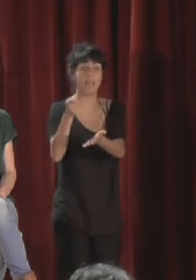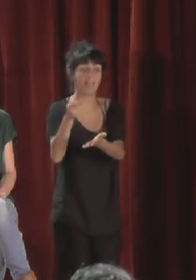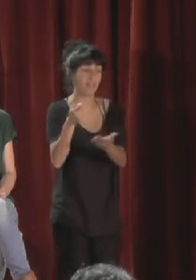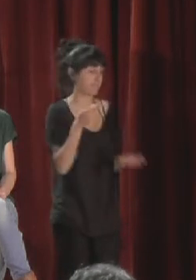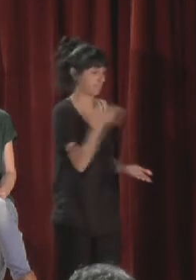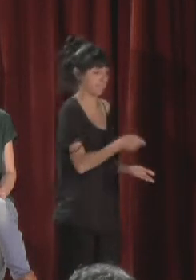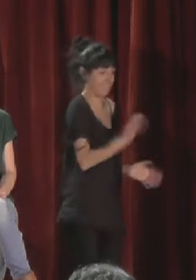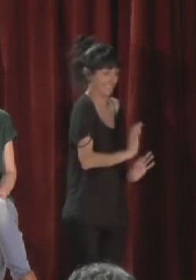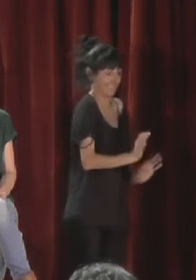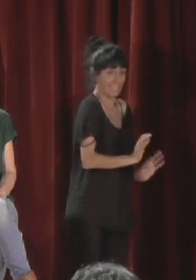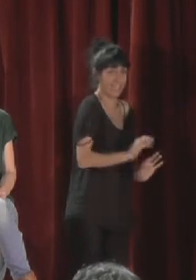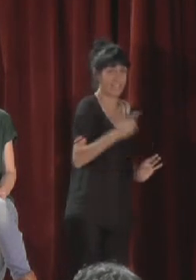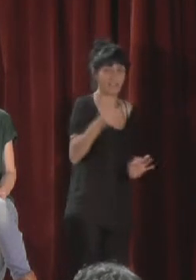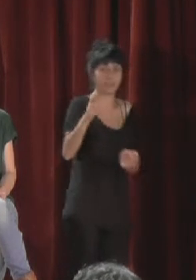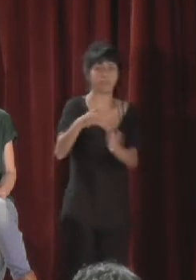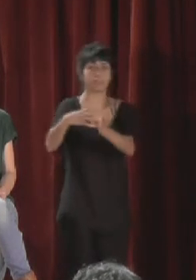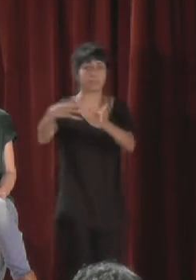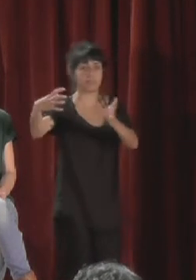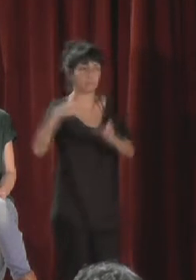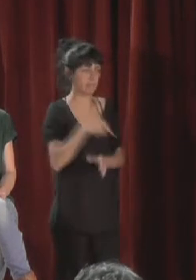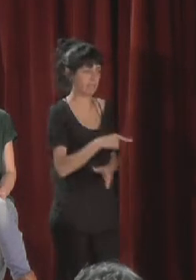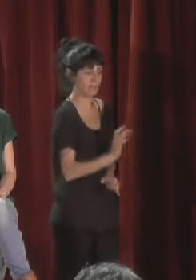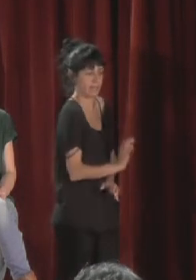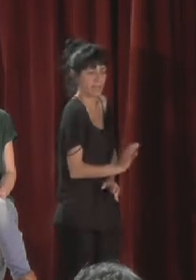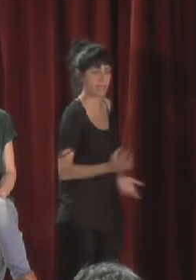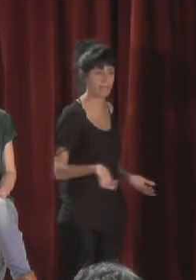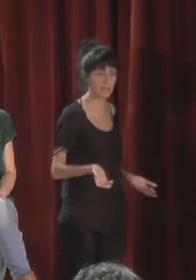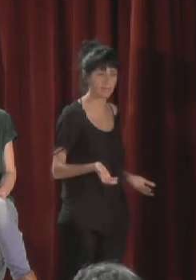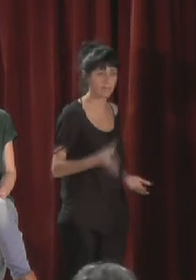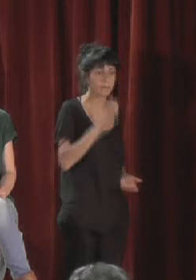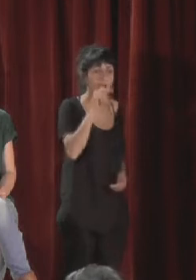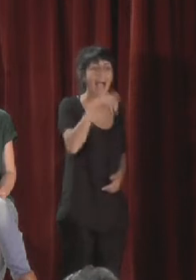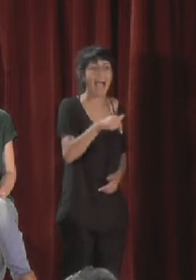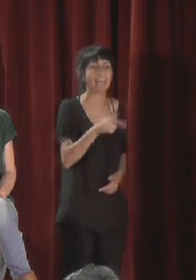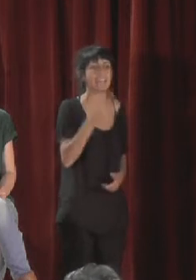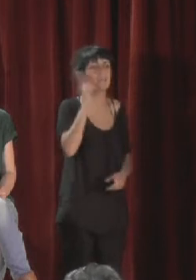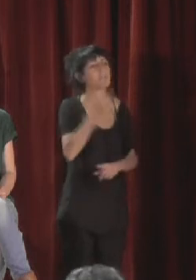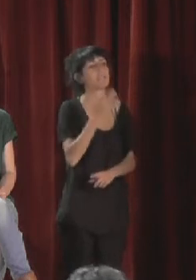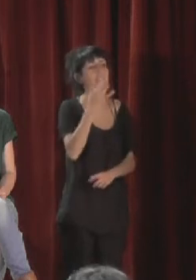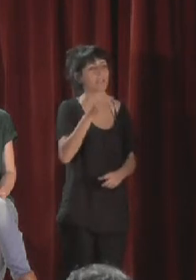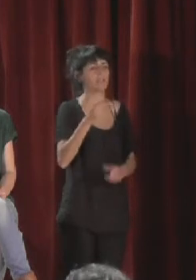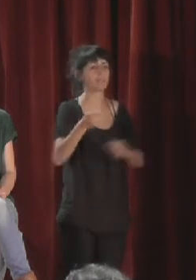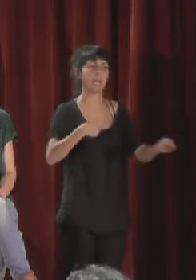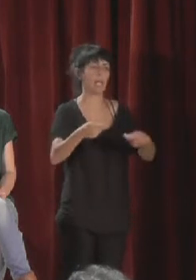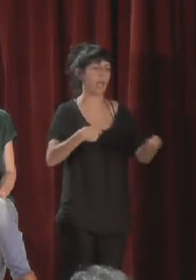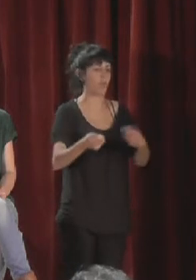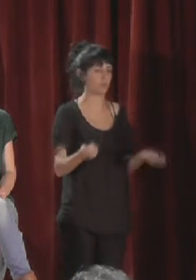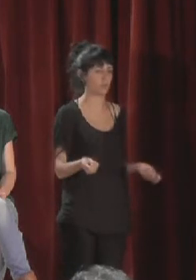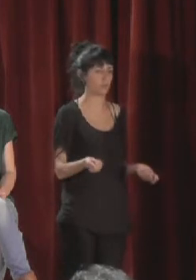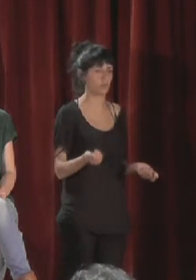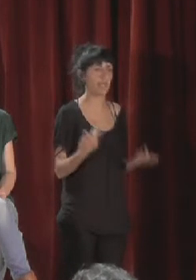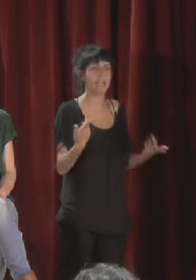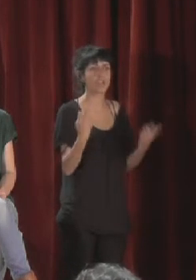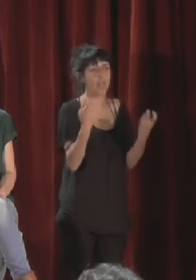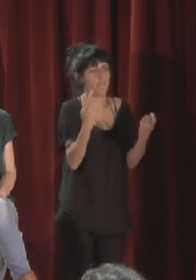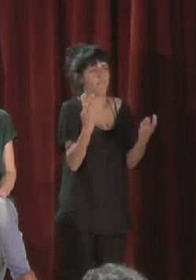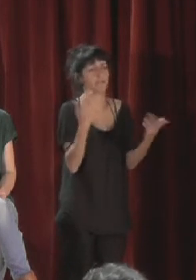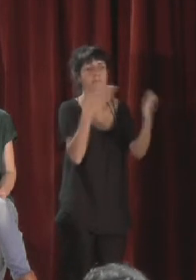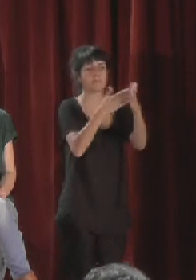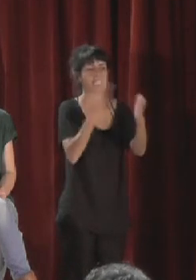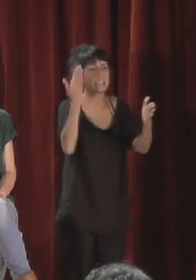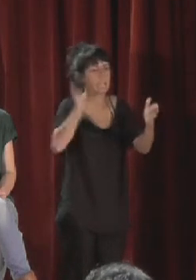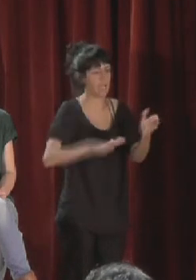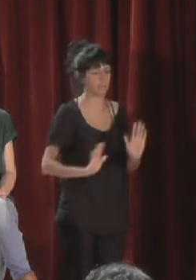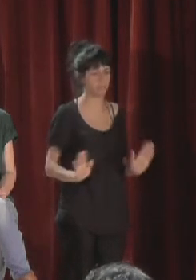que pasa, quen manda en nós son os mercados. E iso témolo que parar xa. Non pode ser que 20 persoas